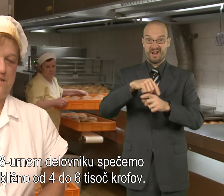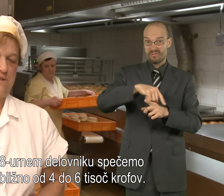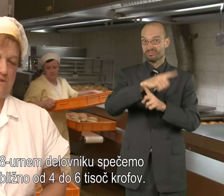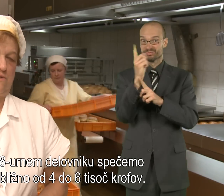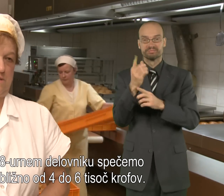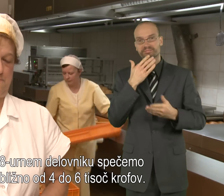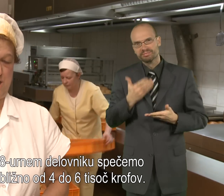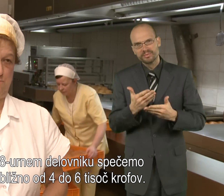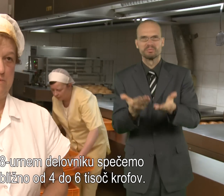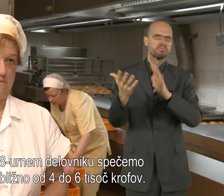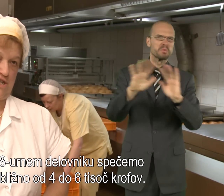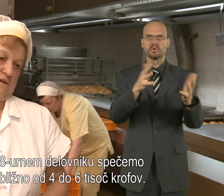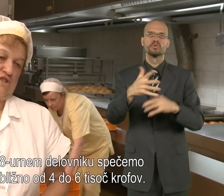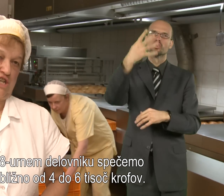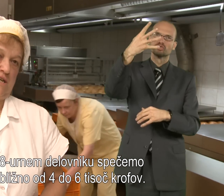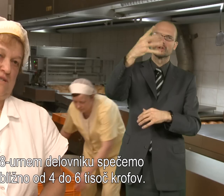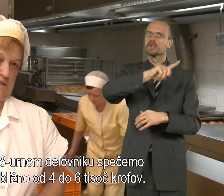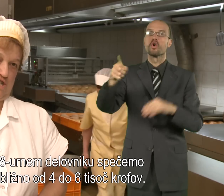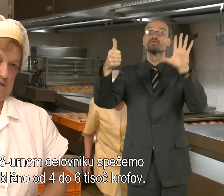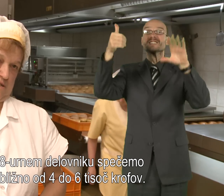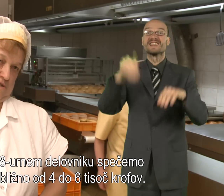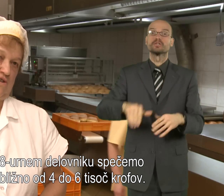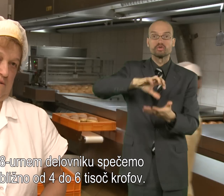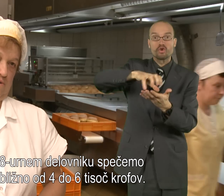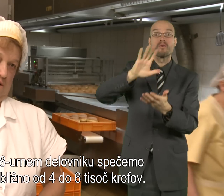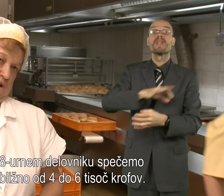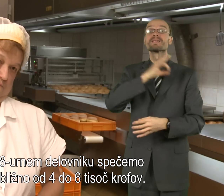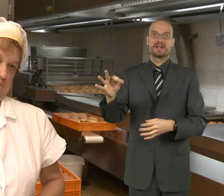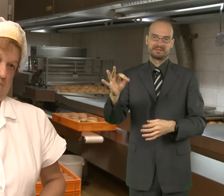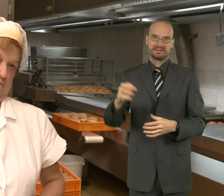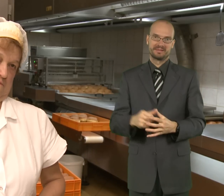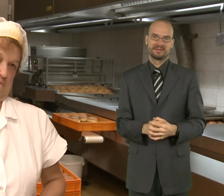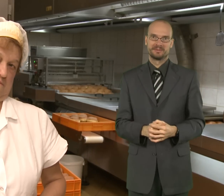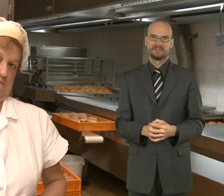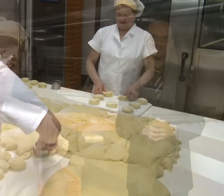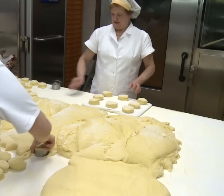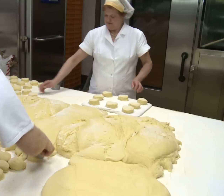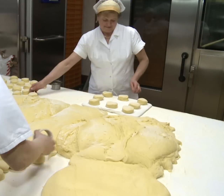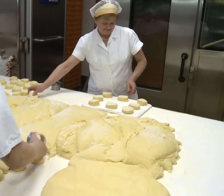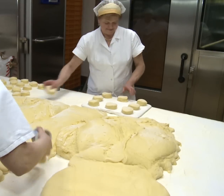8-urnem dnevniku spečemo približno od 4 do 6 tisoč krofov dnevno.